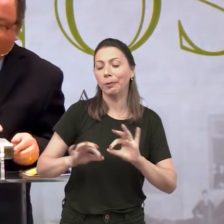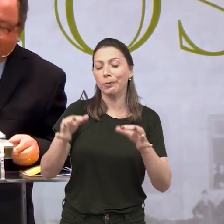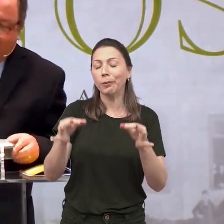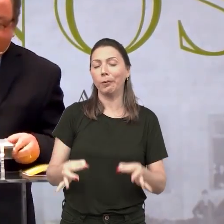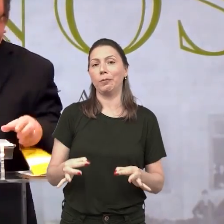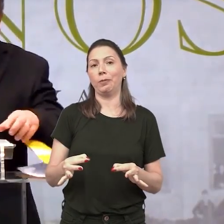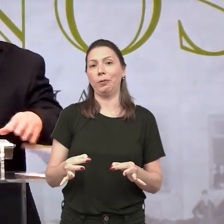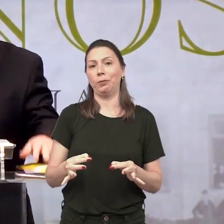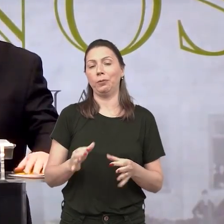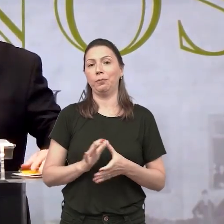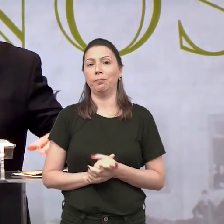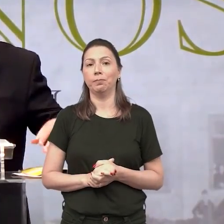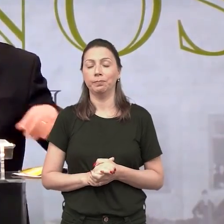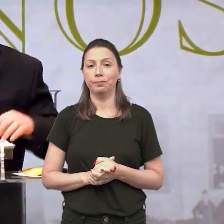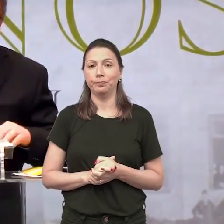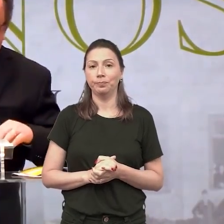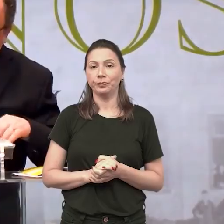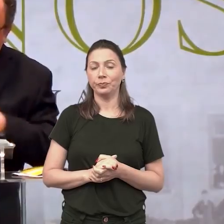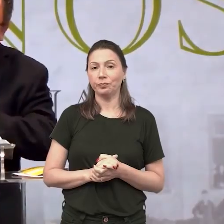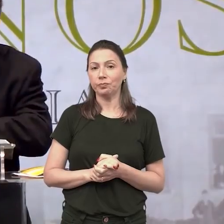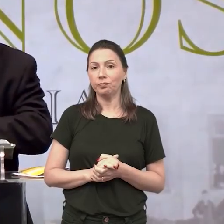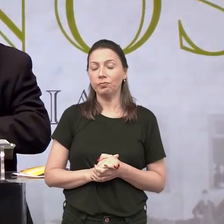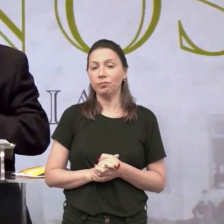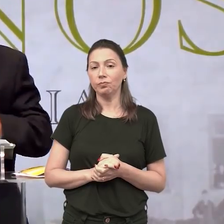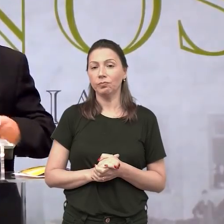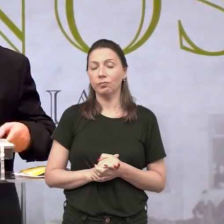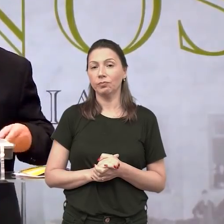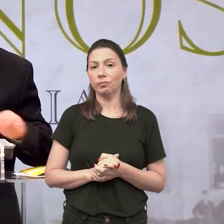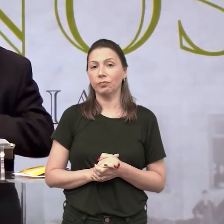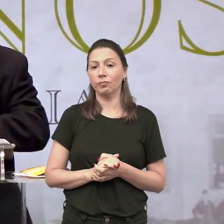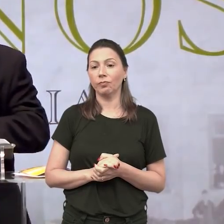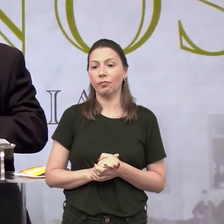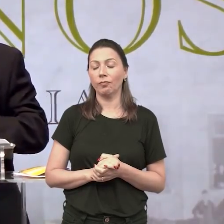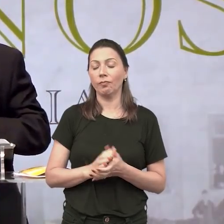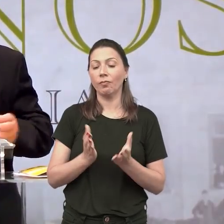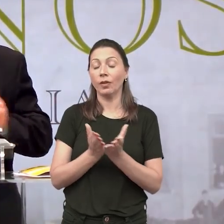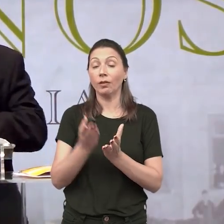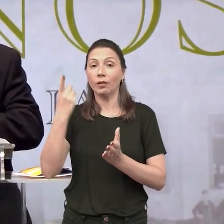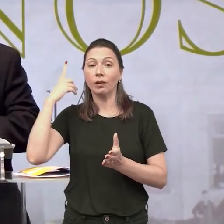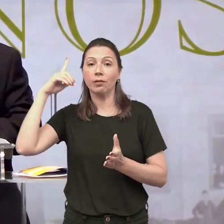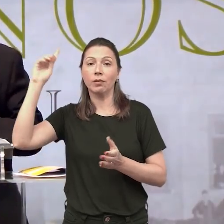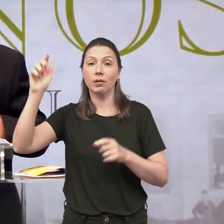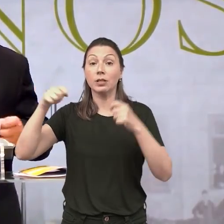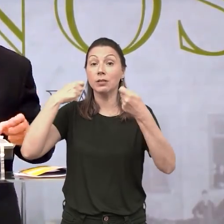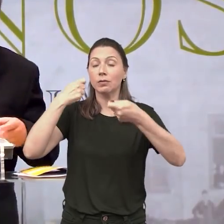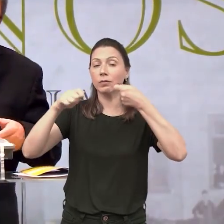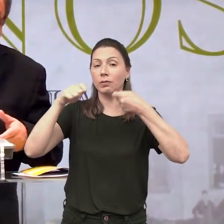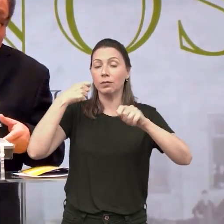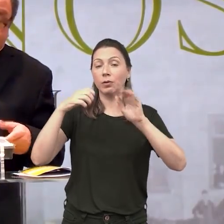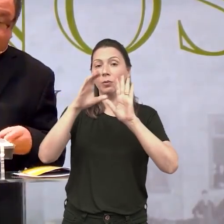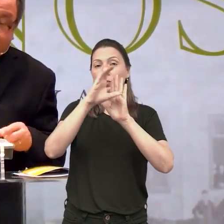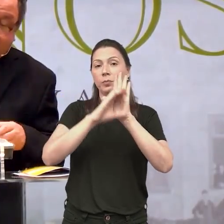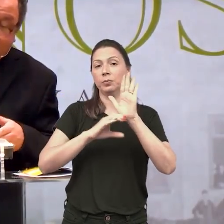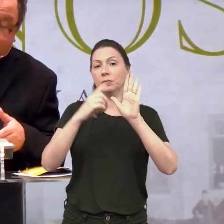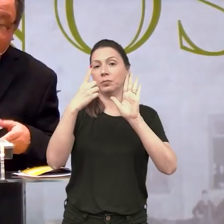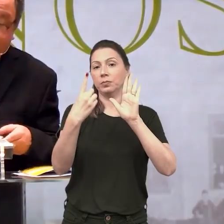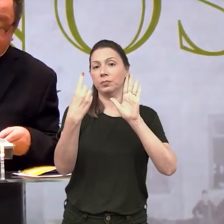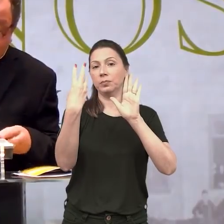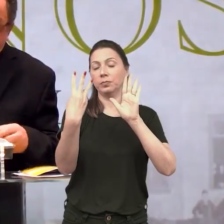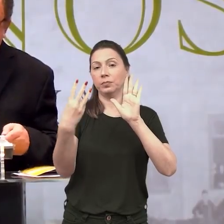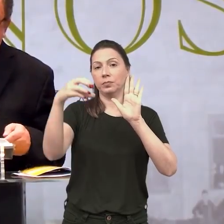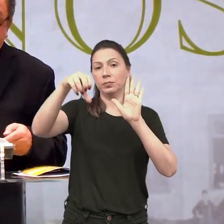E aí Davi põe mais lenha nessa fogueira. Veja lá no Salmo 139. Salmo